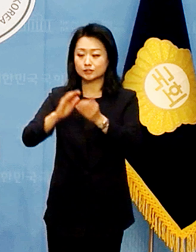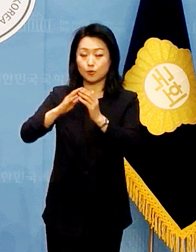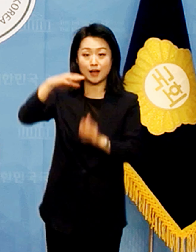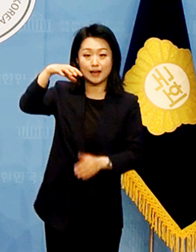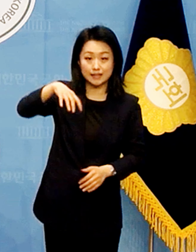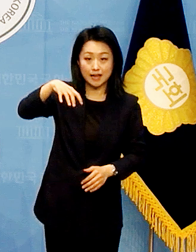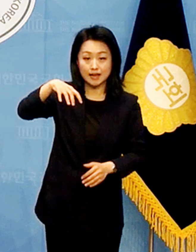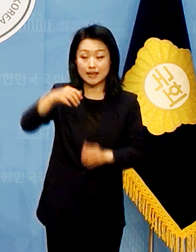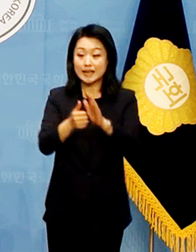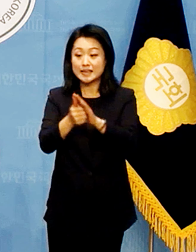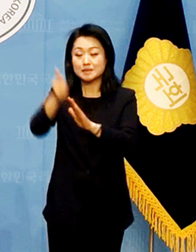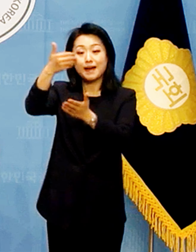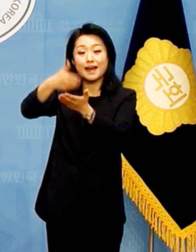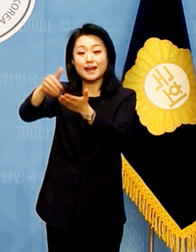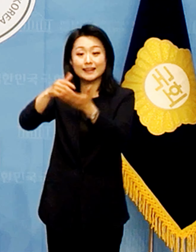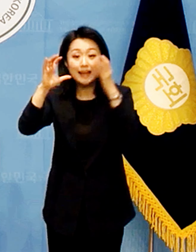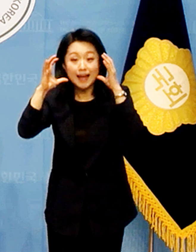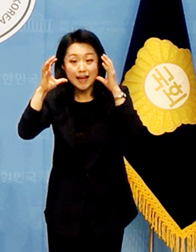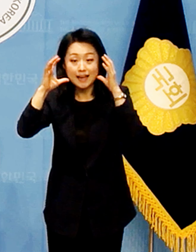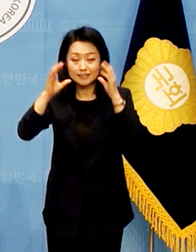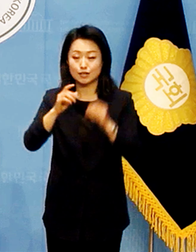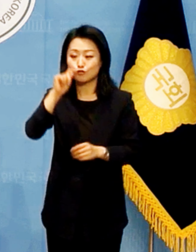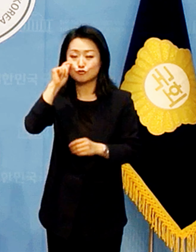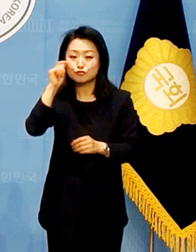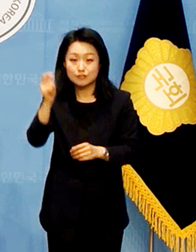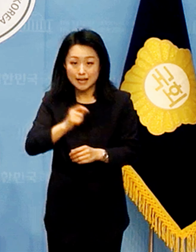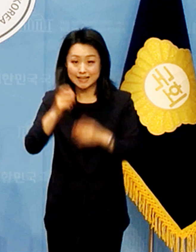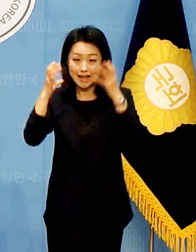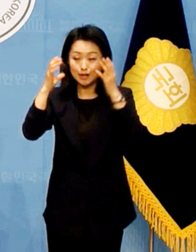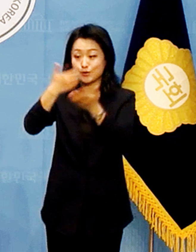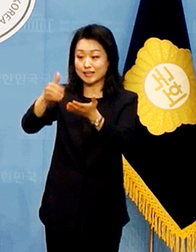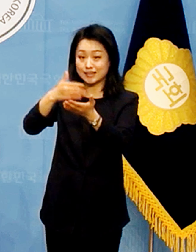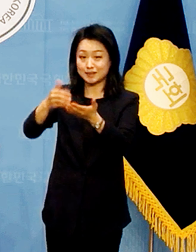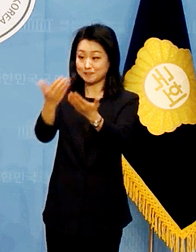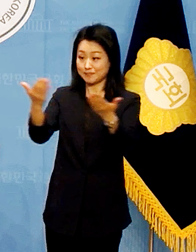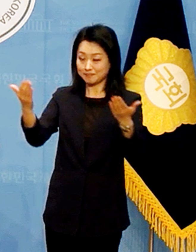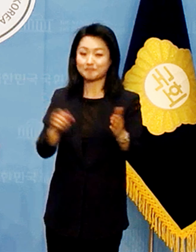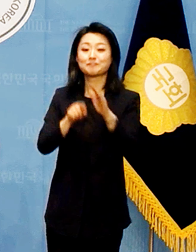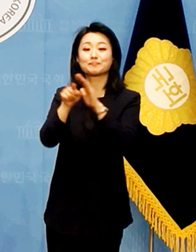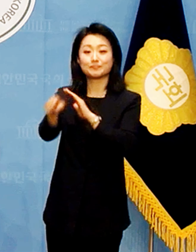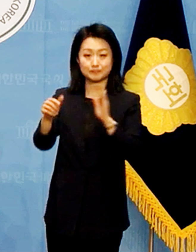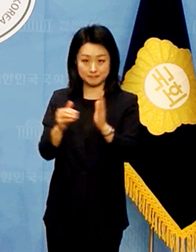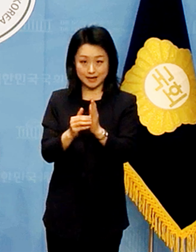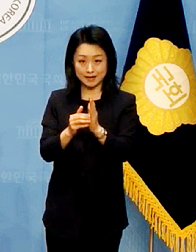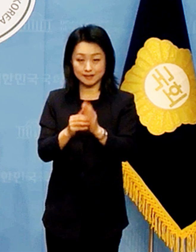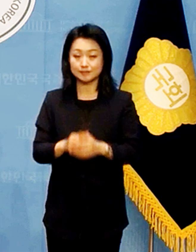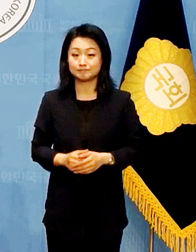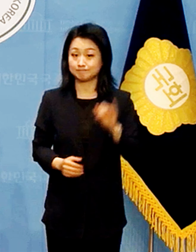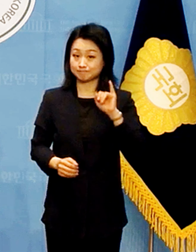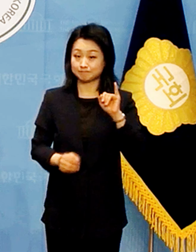춘추관에서 열린 희망을 그리는 아이들, 우크라이나 아동 그림전을 찾았습니다. 김 여사의